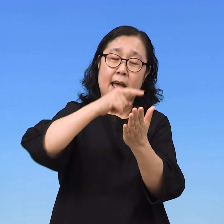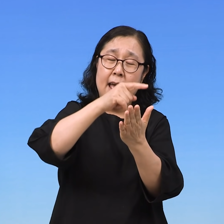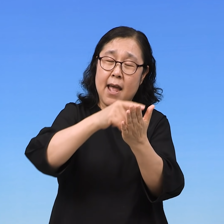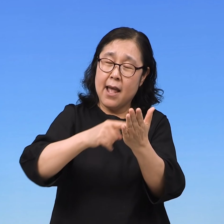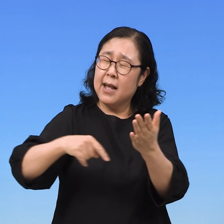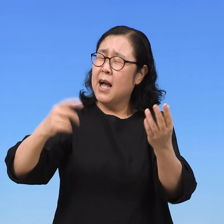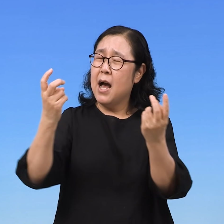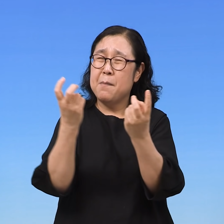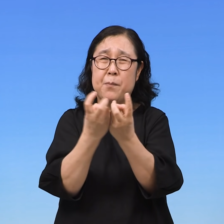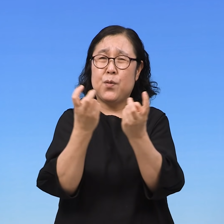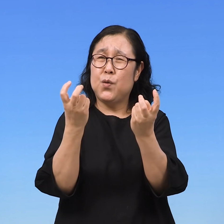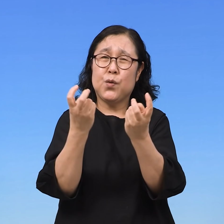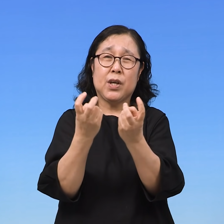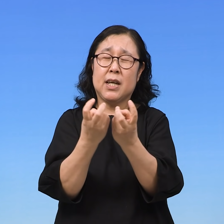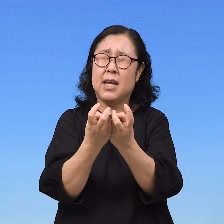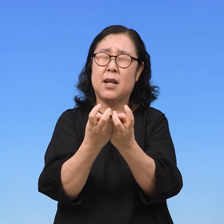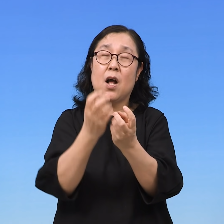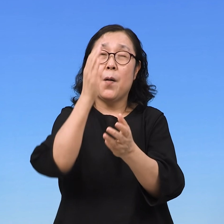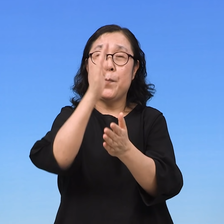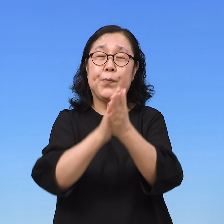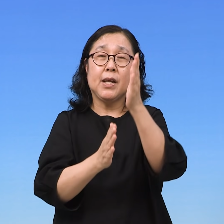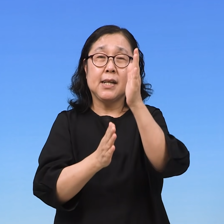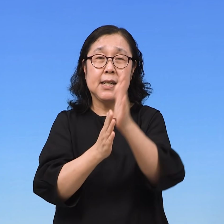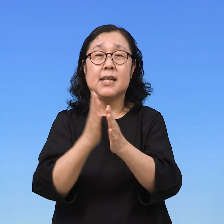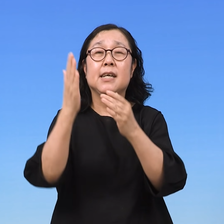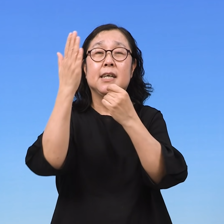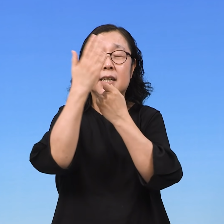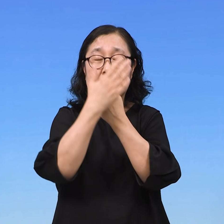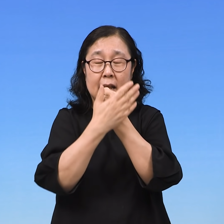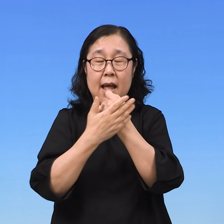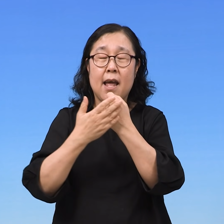갚을 길 없는 은혜,